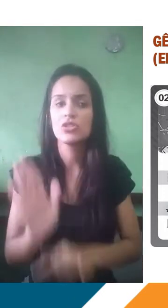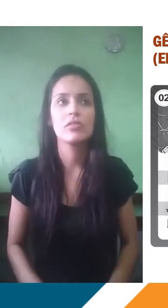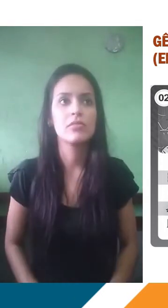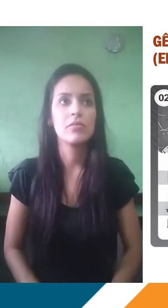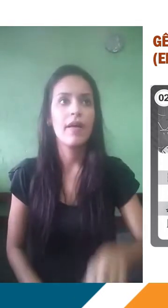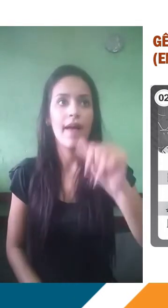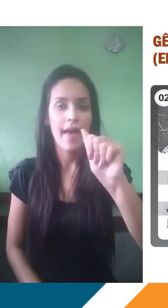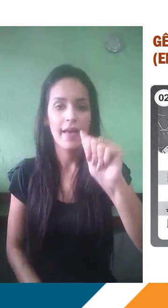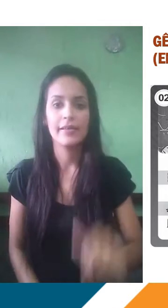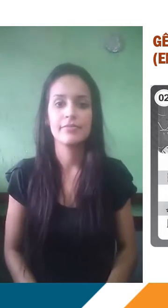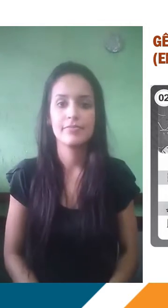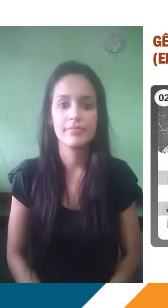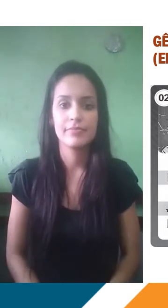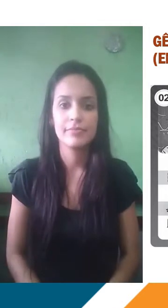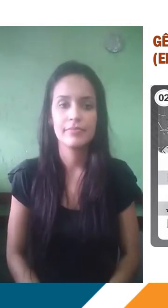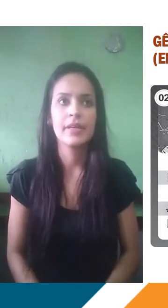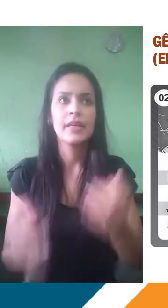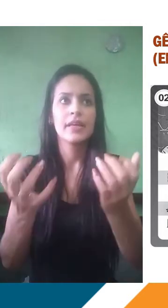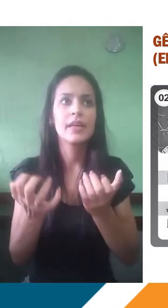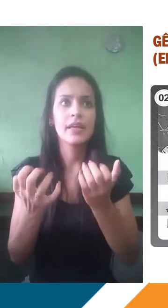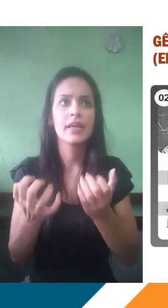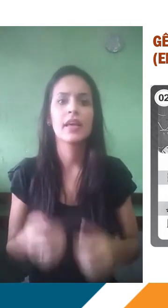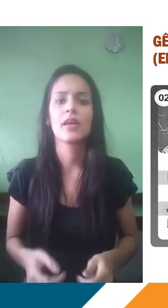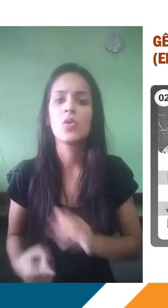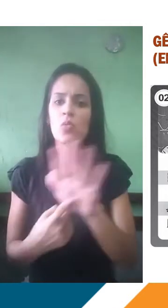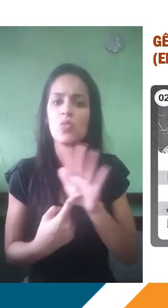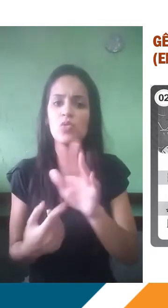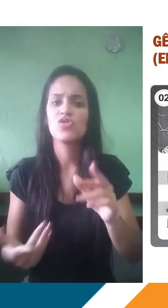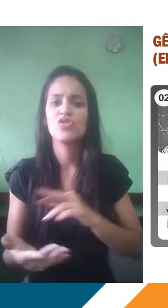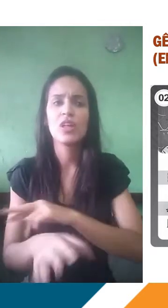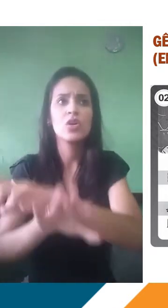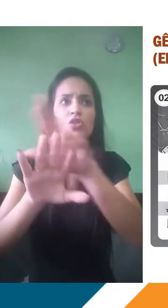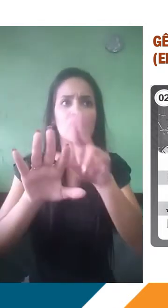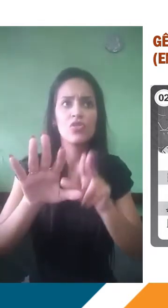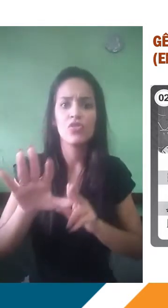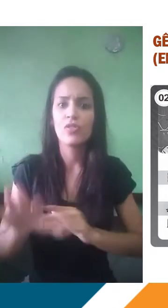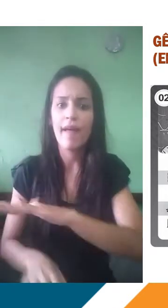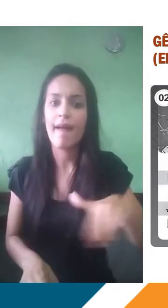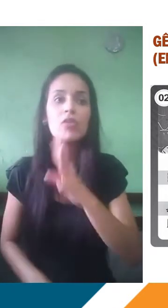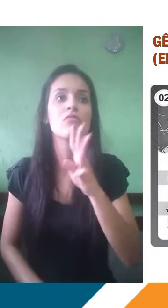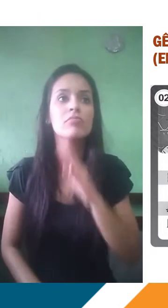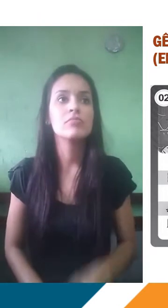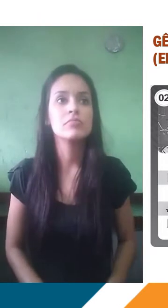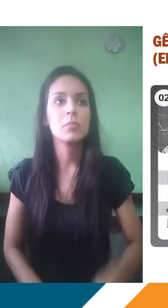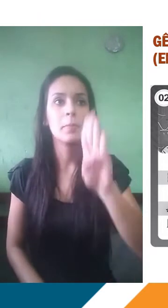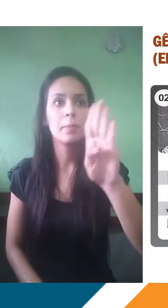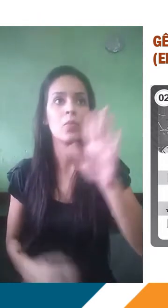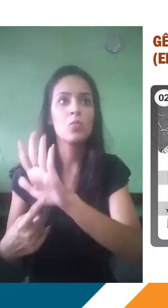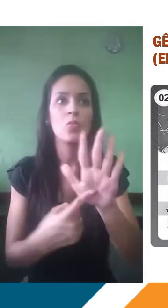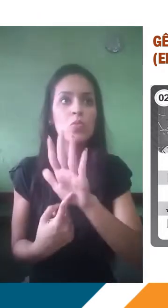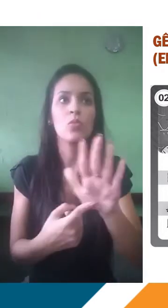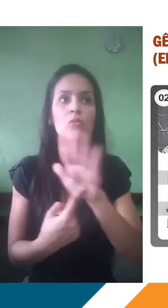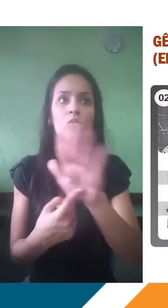A. Vincular áreas distintas do conhecimento Letra B. Evidenciar a formação acadêmica do pesquisador Letra